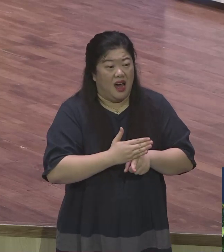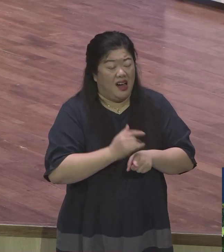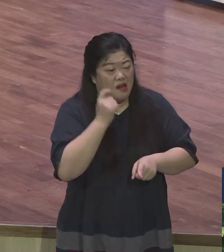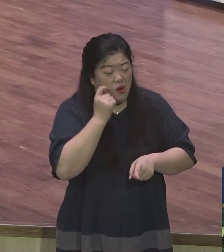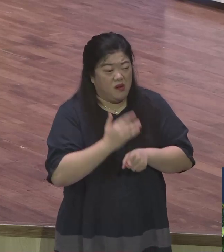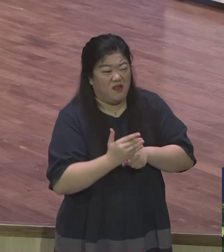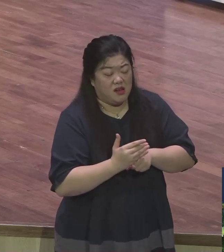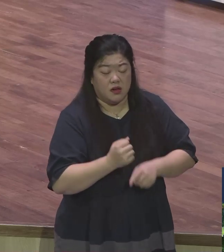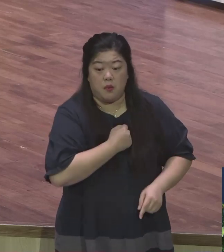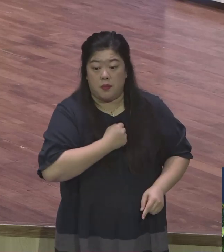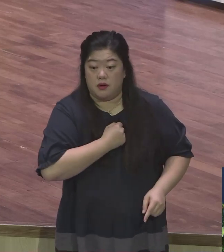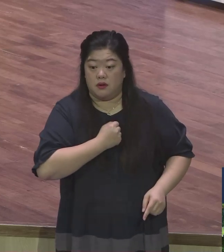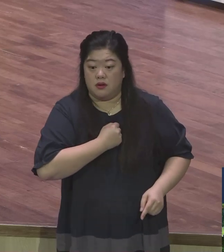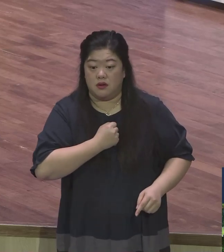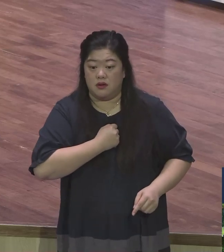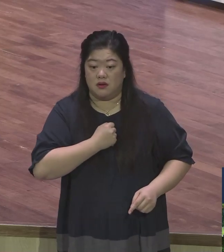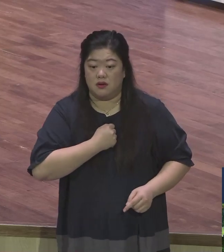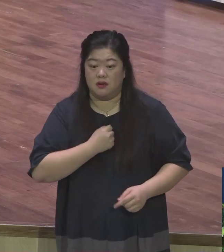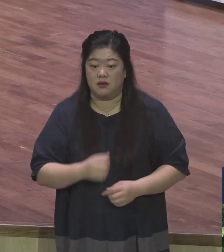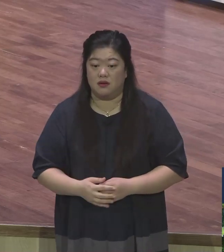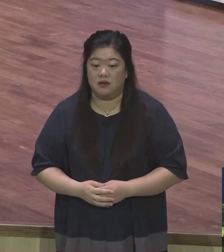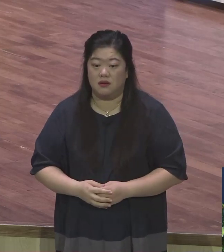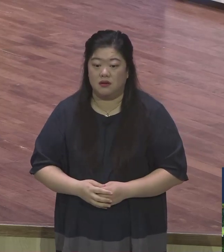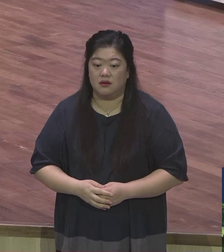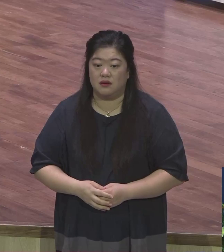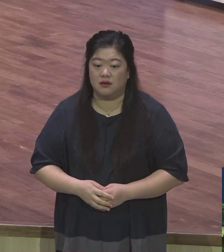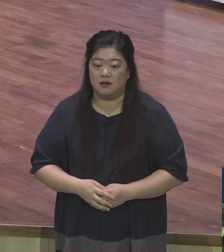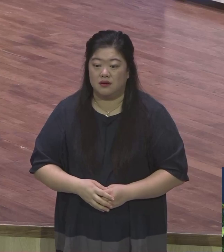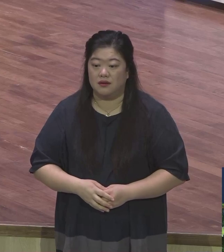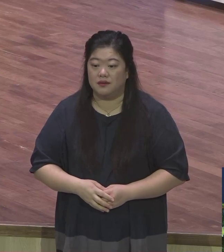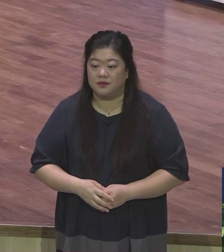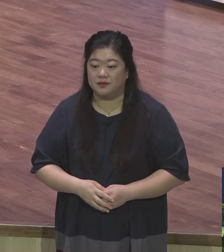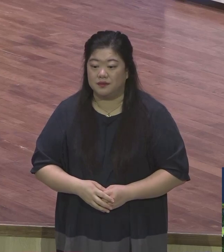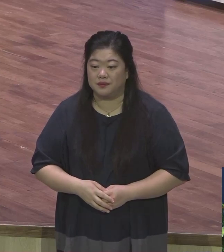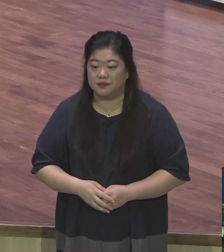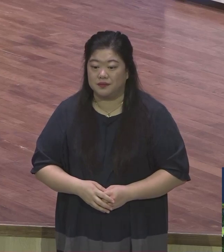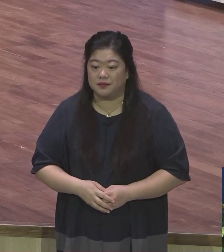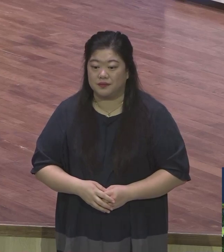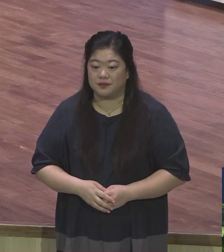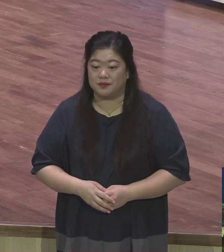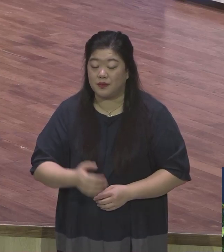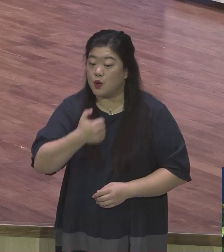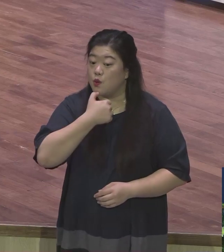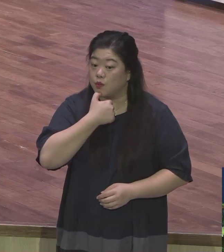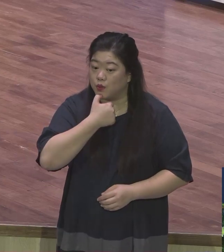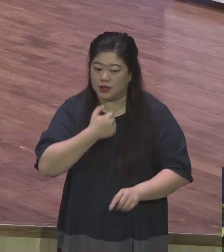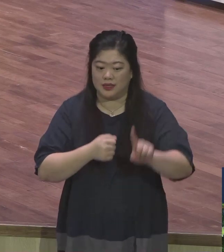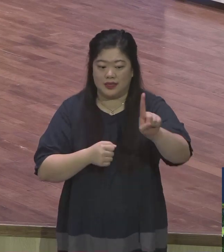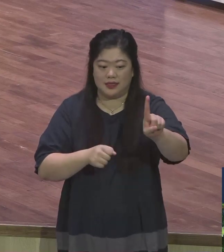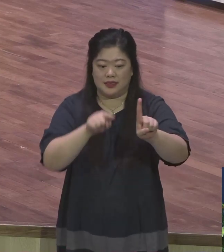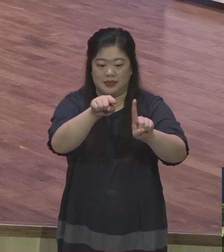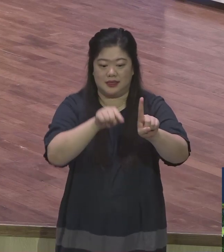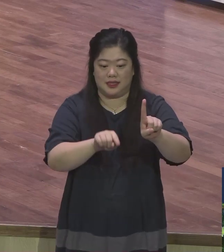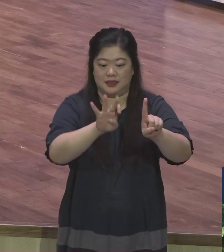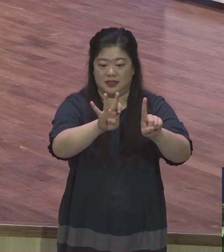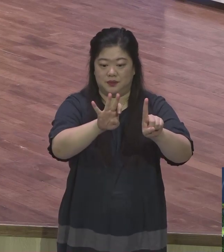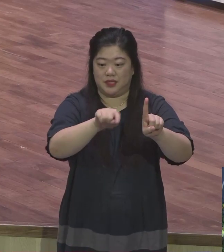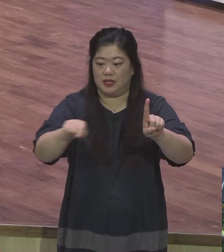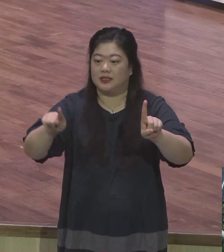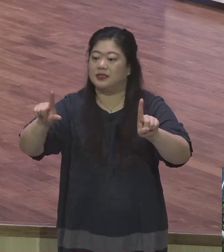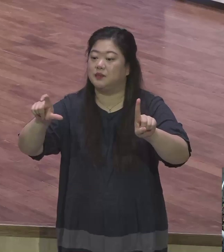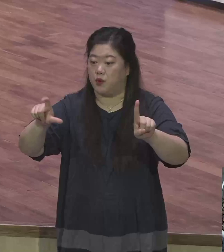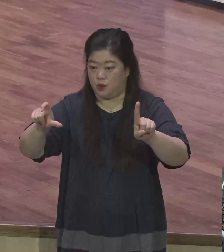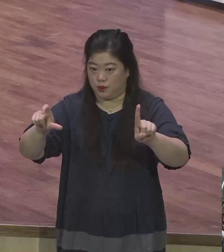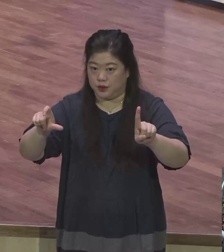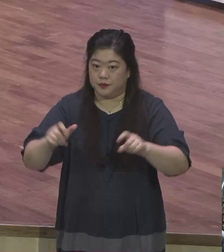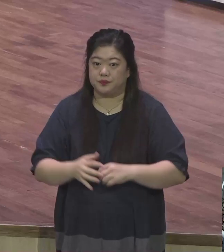늘 변함없는 빚진자 의식이 있었기 때문에 그렇습니다. 로마서 1장 14절 15절 이 사실을 이미